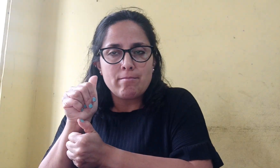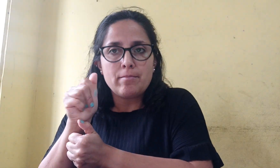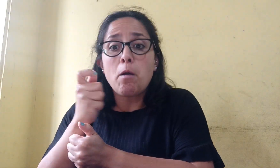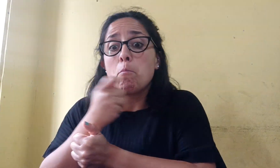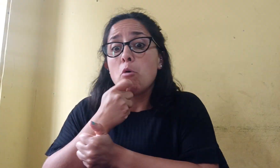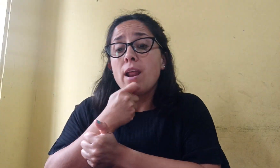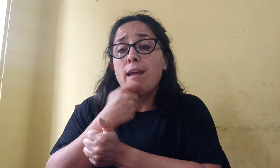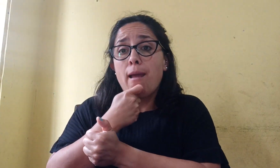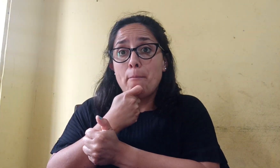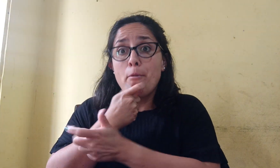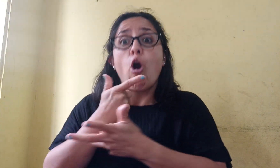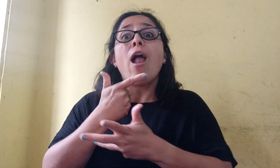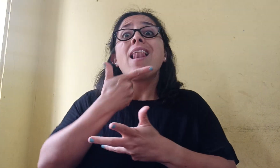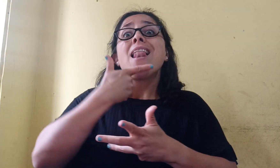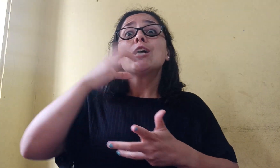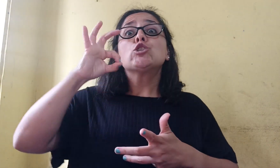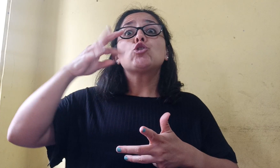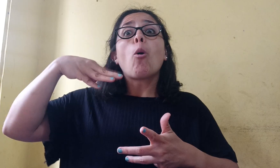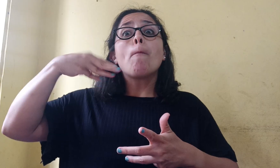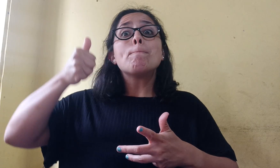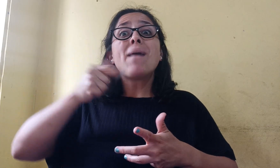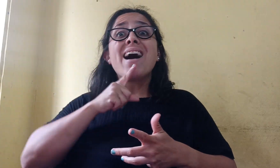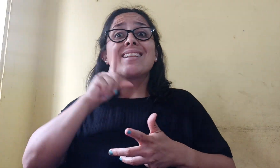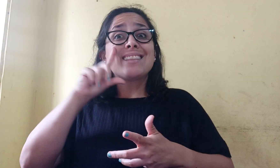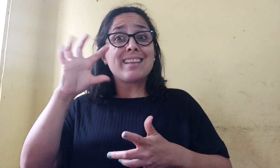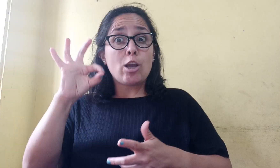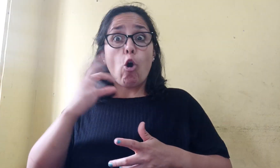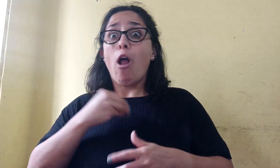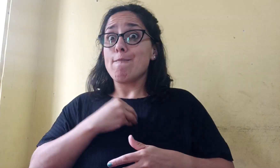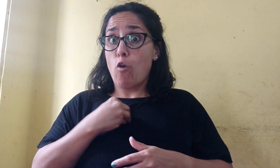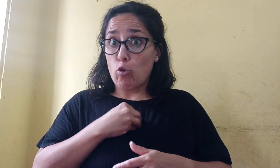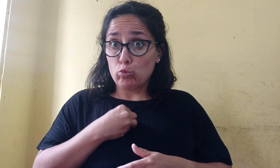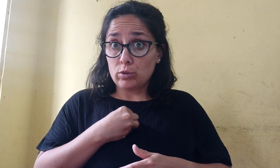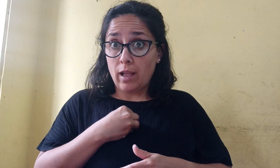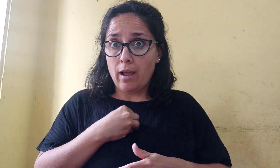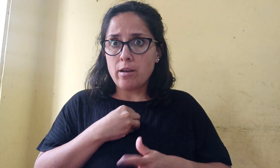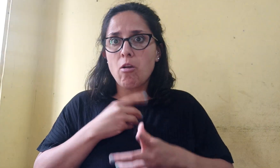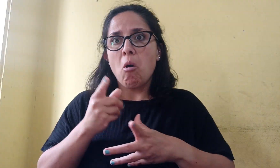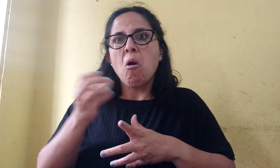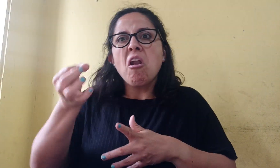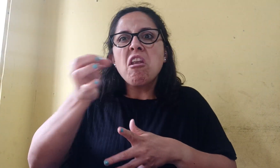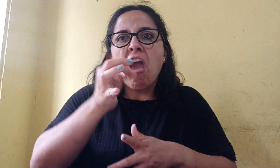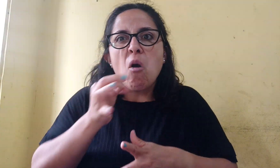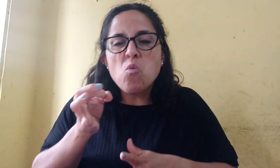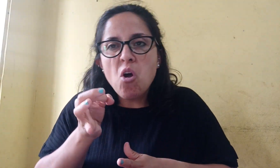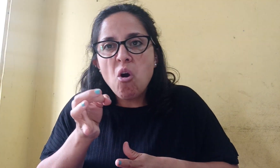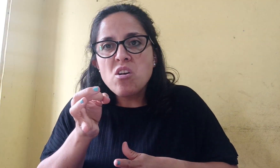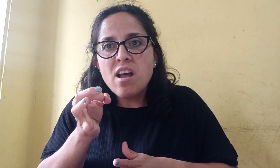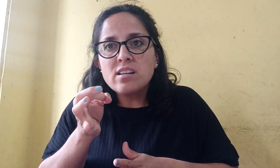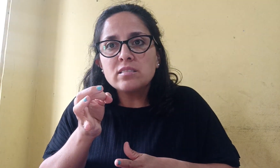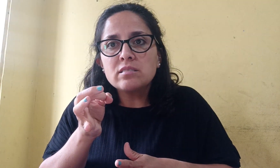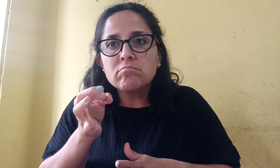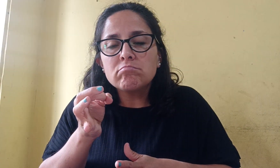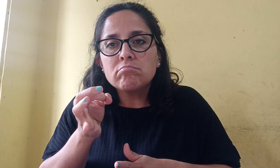sea, el voluntario, van a ser receptores y neuronas somáticas, o sea, que forman parte de